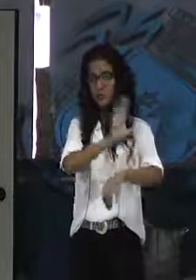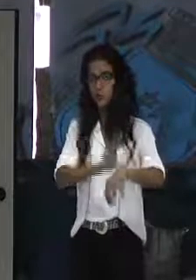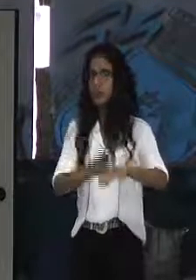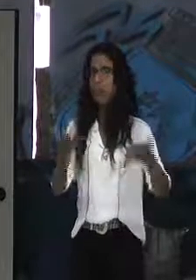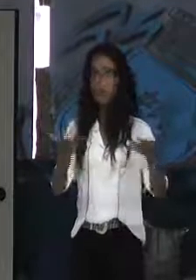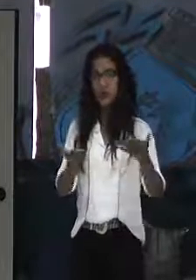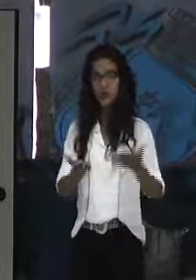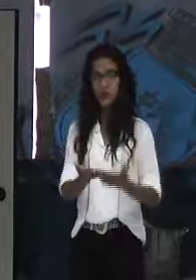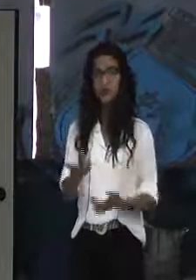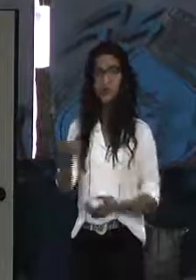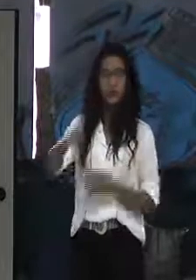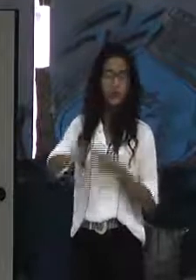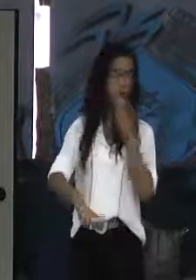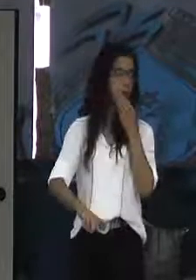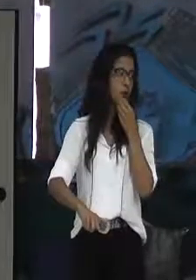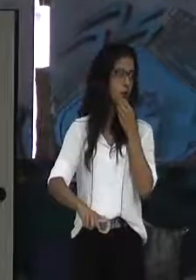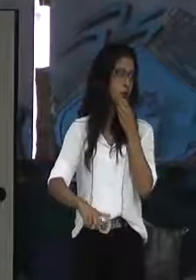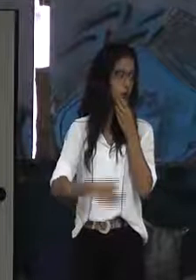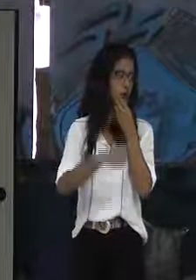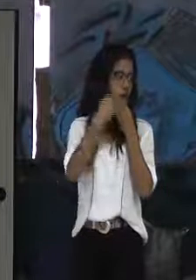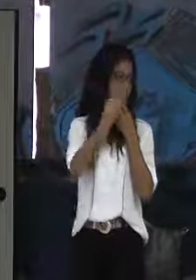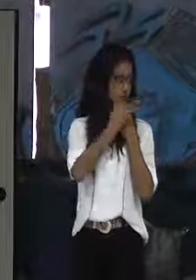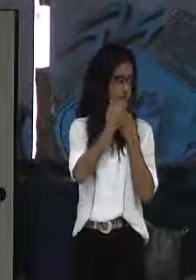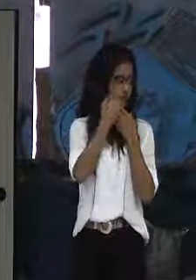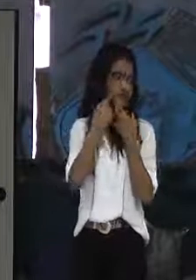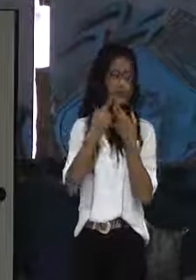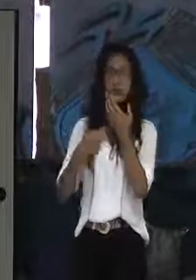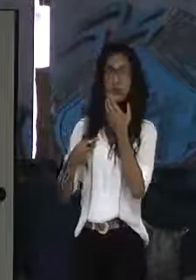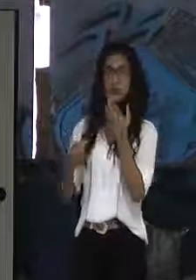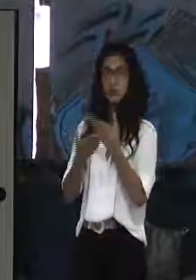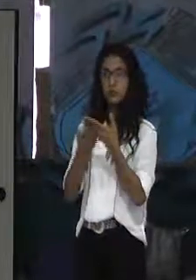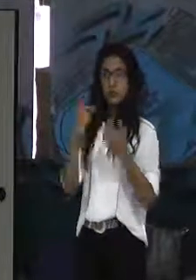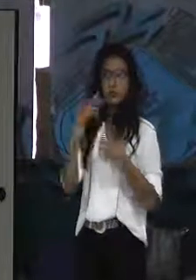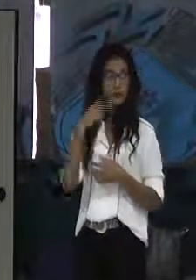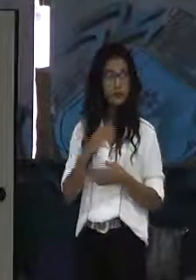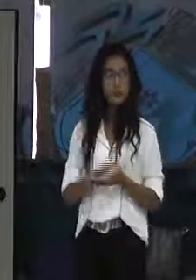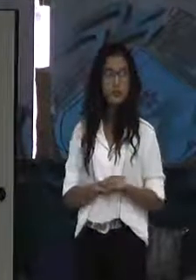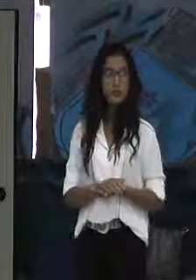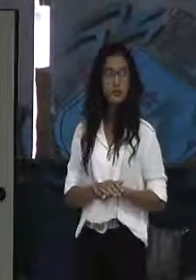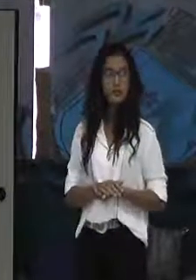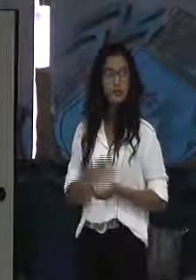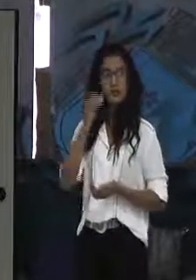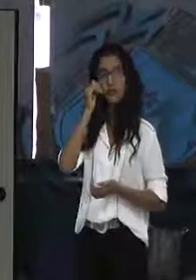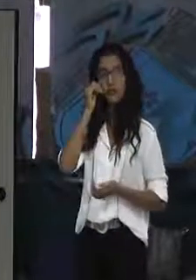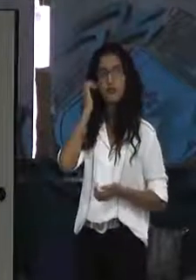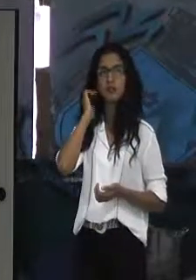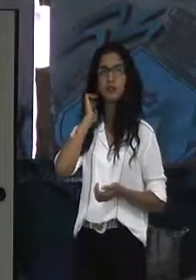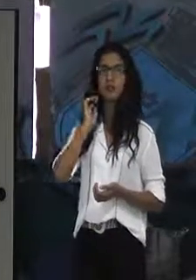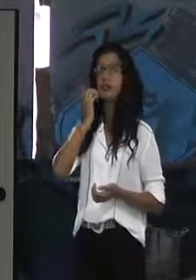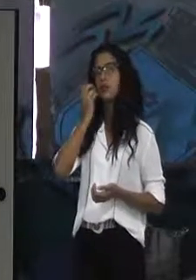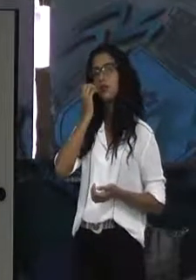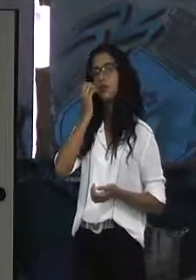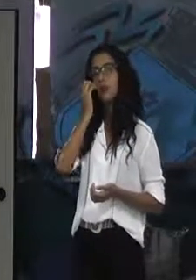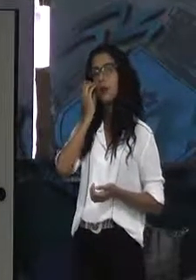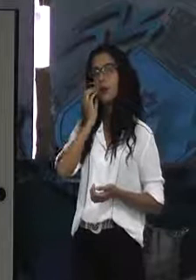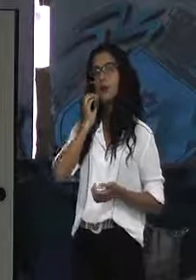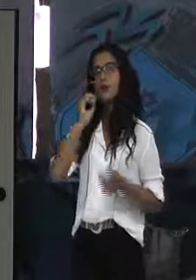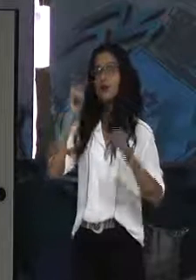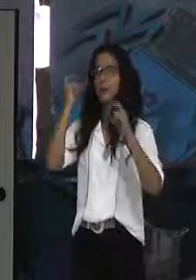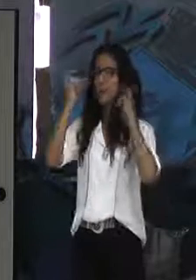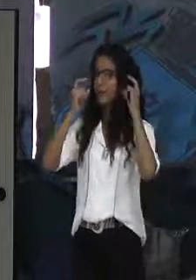essa casa, vereador Ivo, vereador Macrise e senhores vereadores aqui presentes, para dizer que nós continuamos